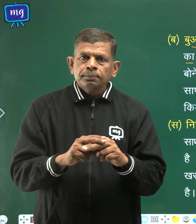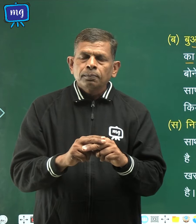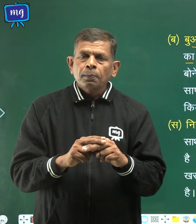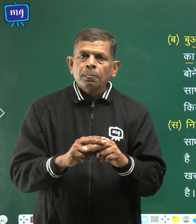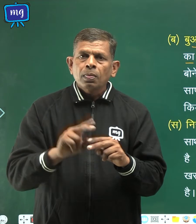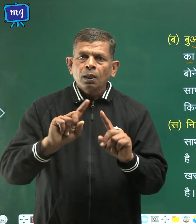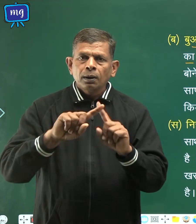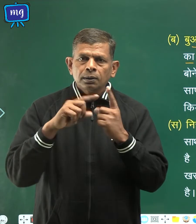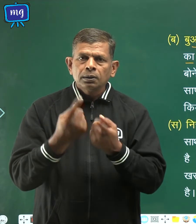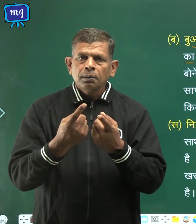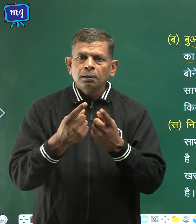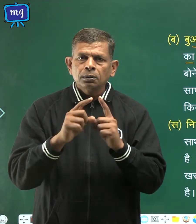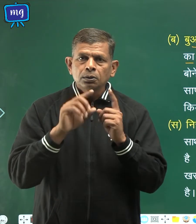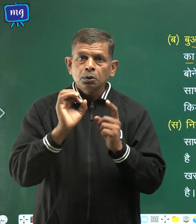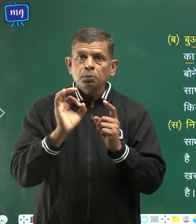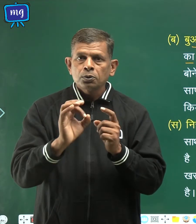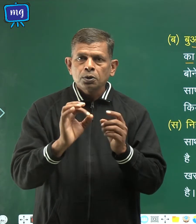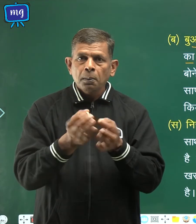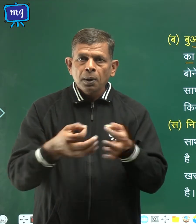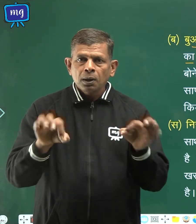सबसे महत्वपूर्ण चरण है।